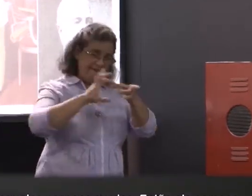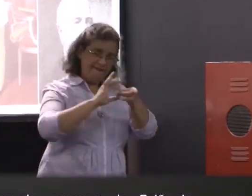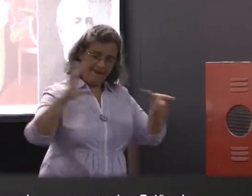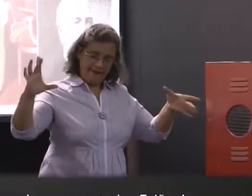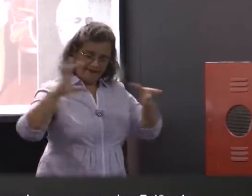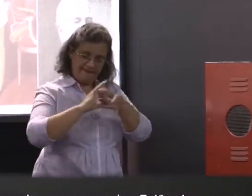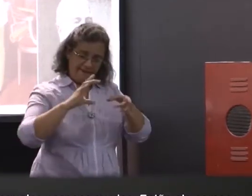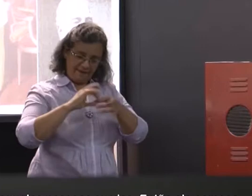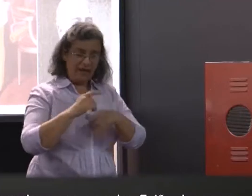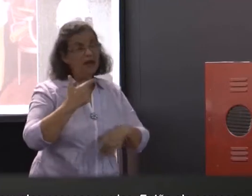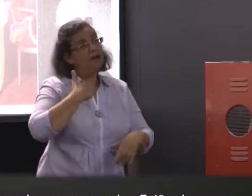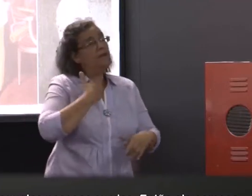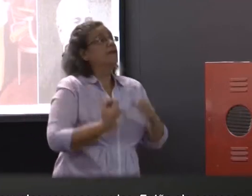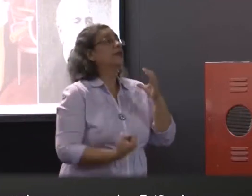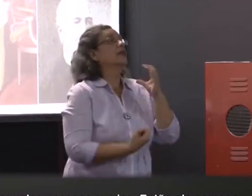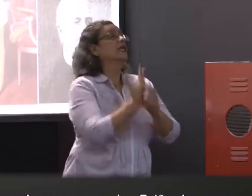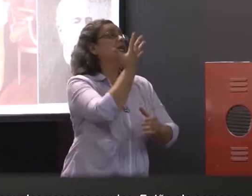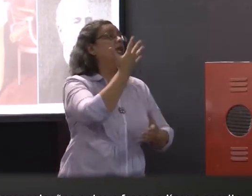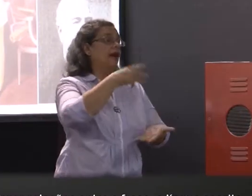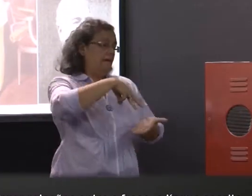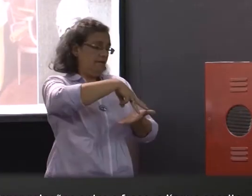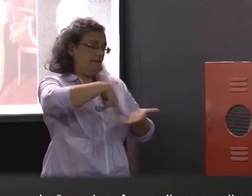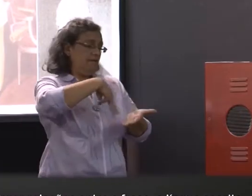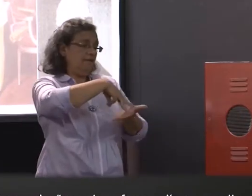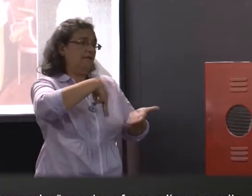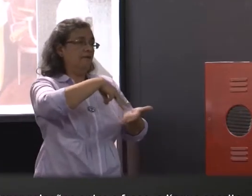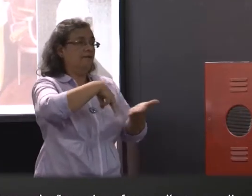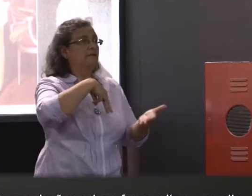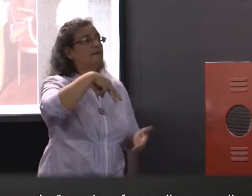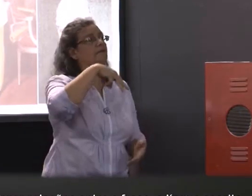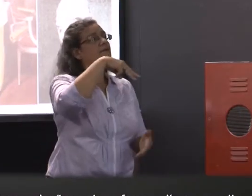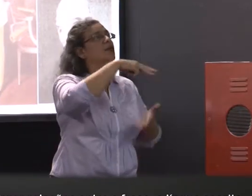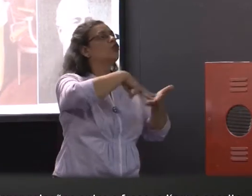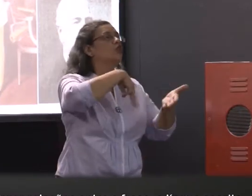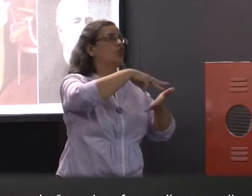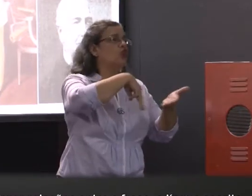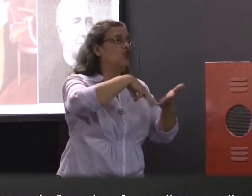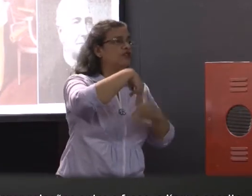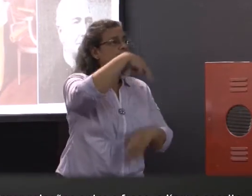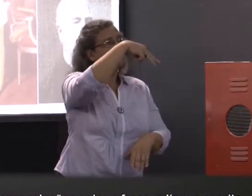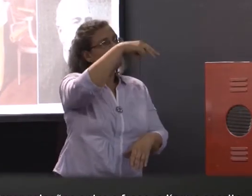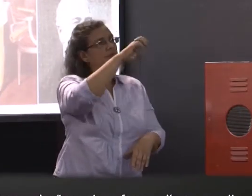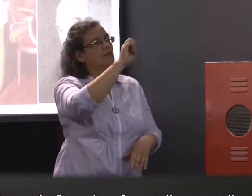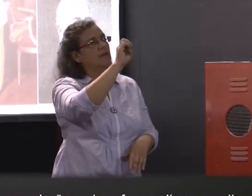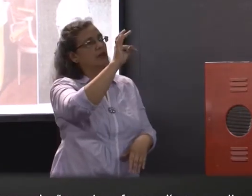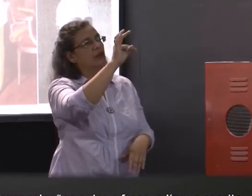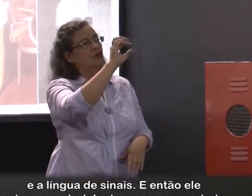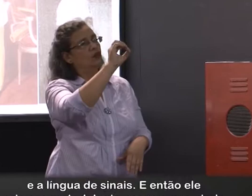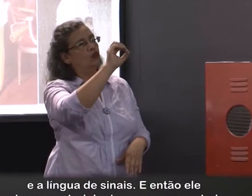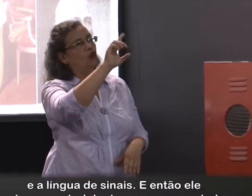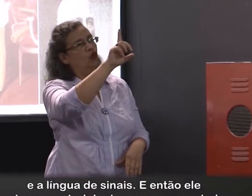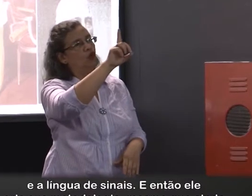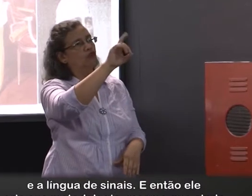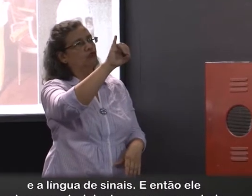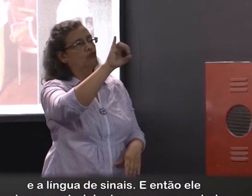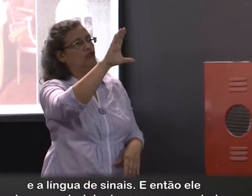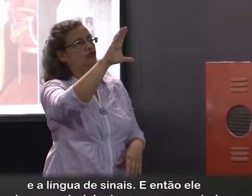daquelas pessoas surdas. Então ele começa, né, a fazer relações entre a frase, entre a língua escrita e a língua de sinais. E aí